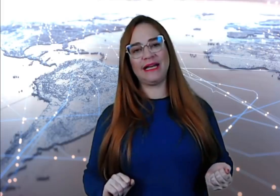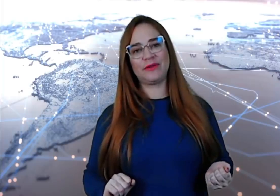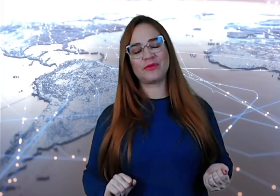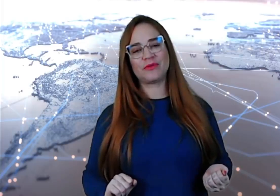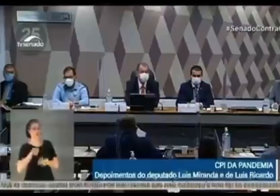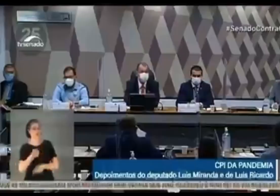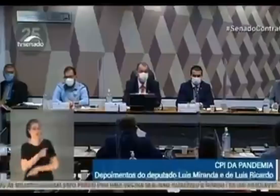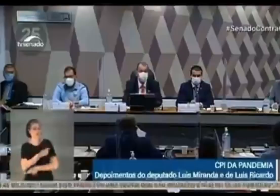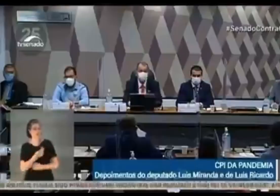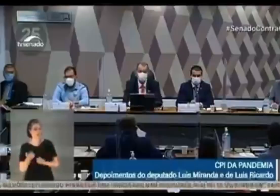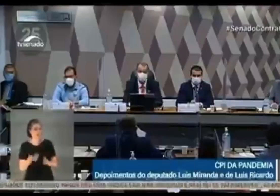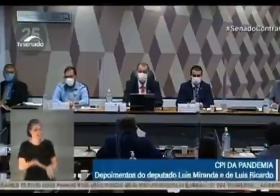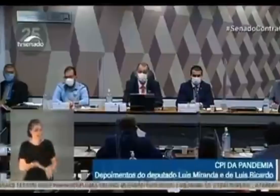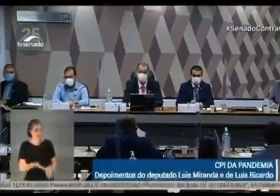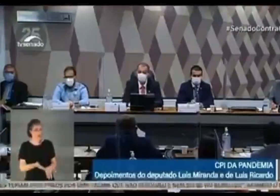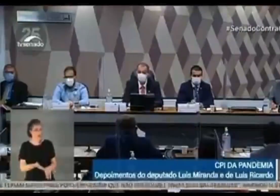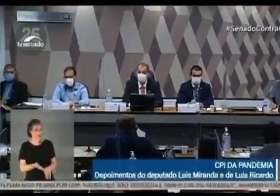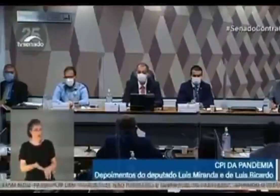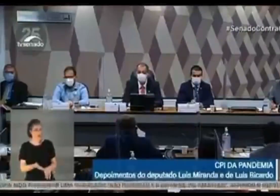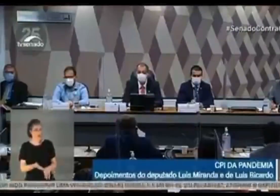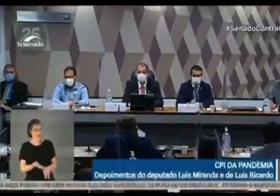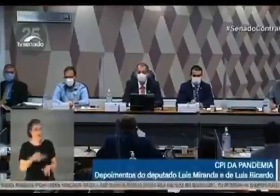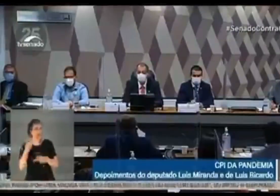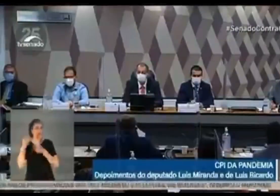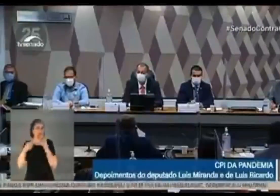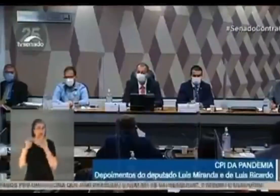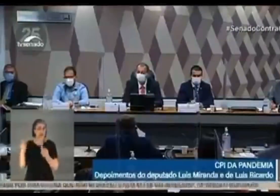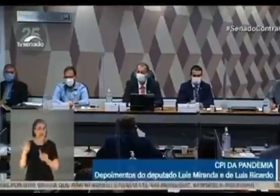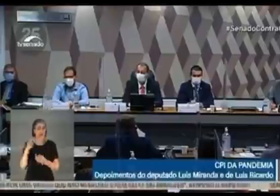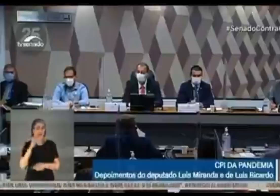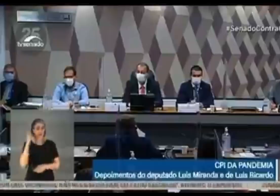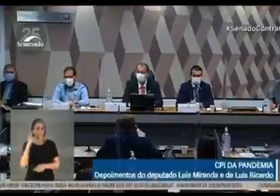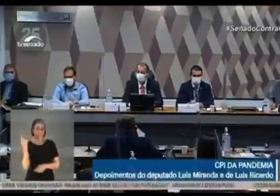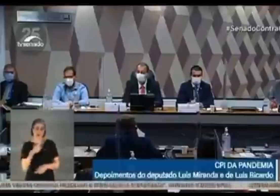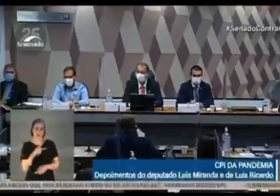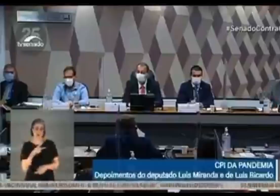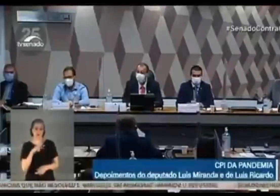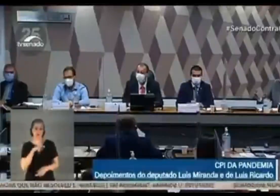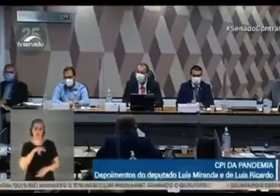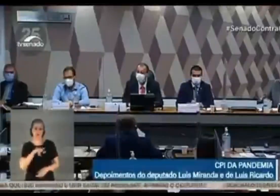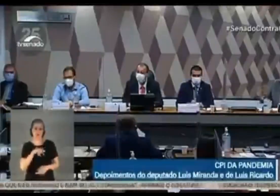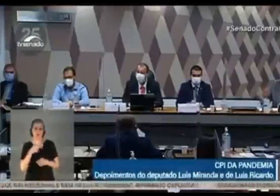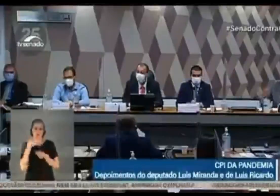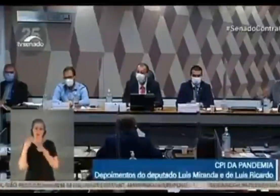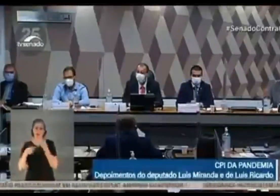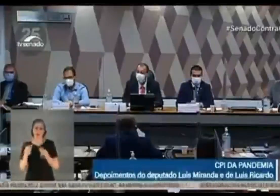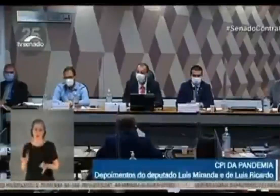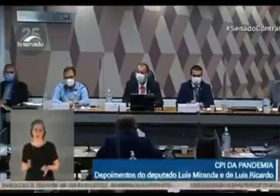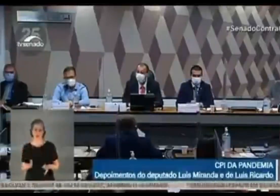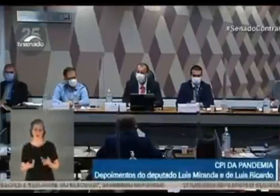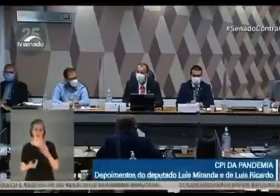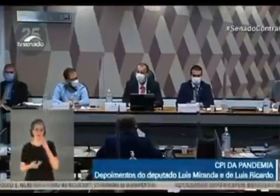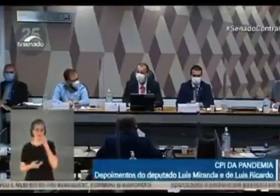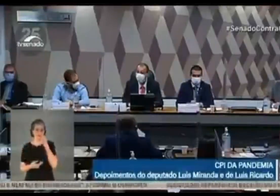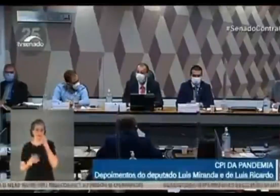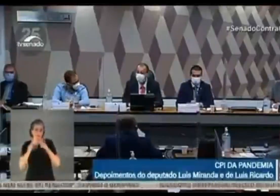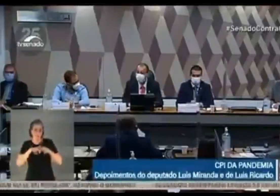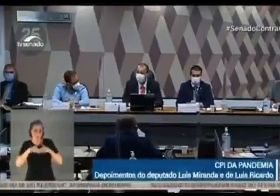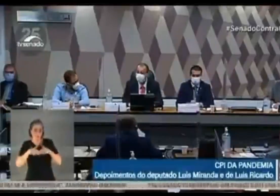Cagalheiros. Segundo o relato de seu irmão à imprensa. Em função disso, eu queria fazer algumas perguntas.